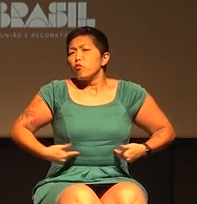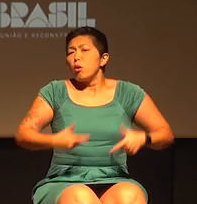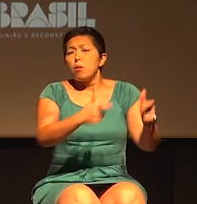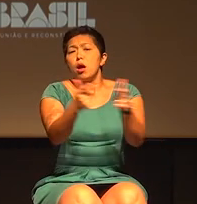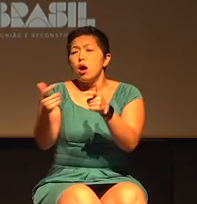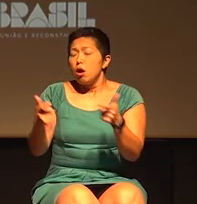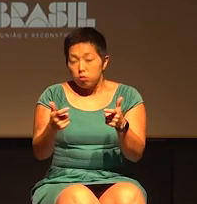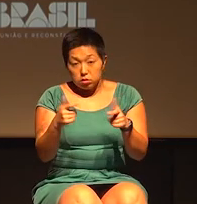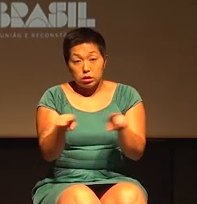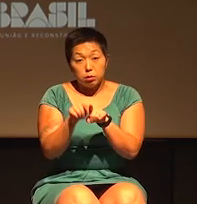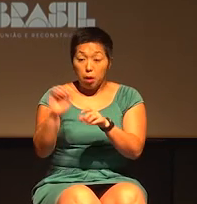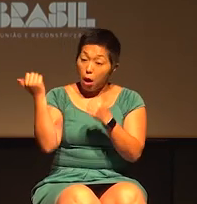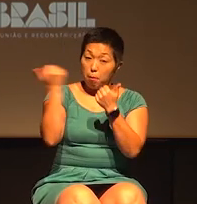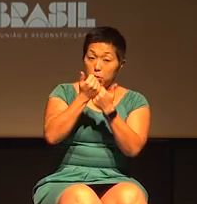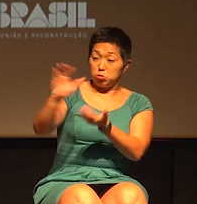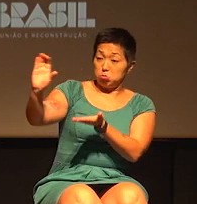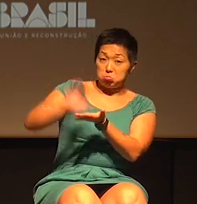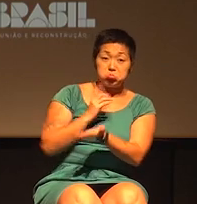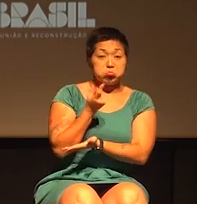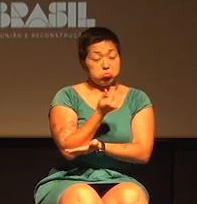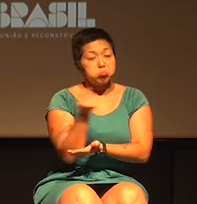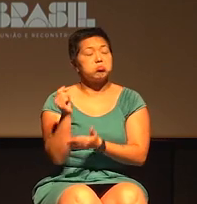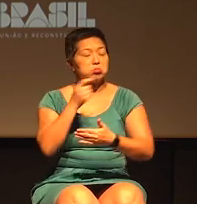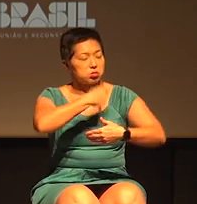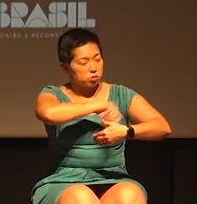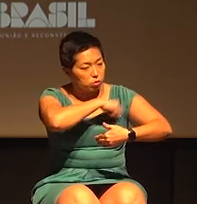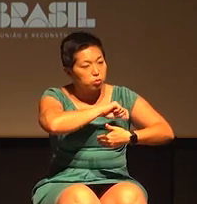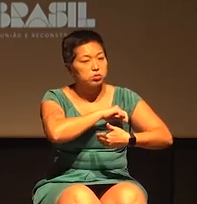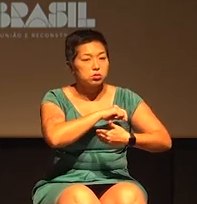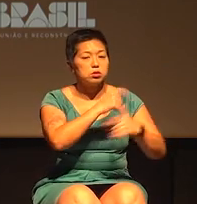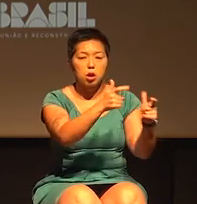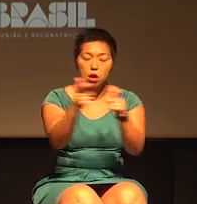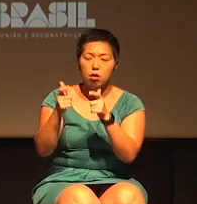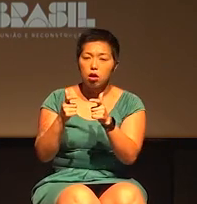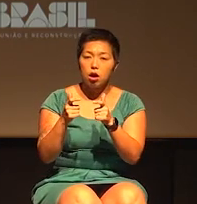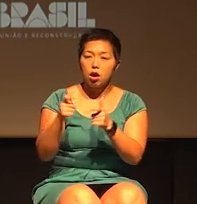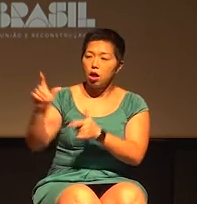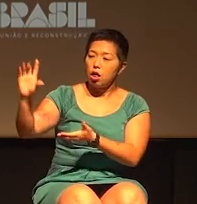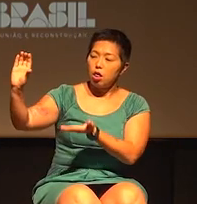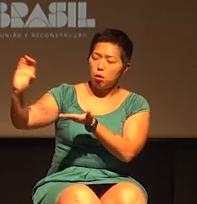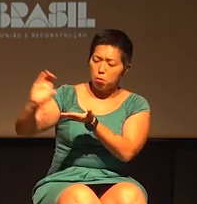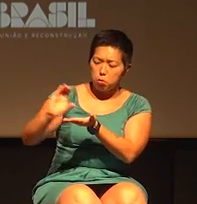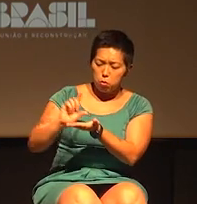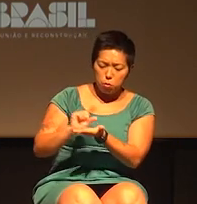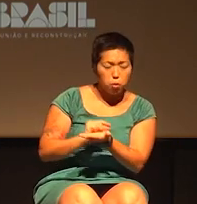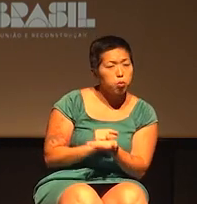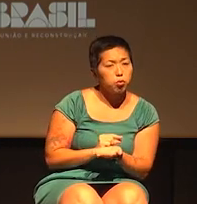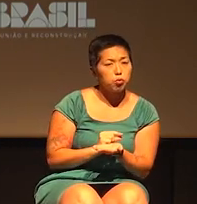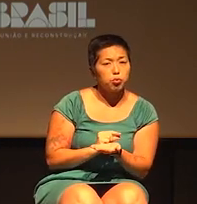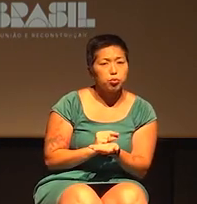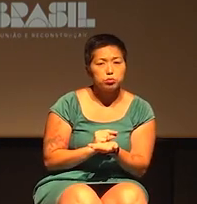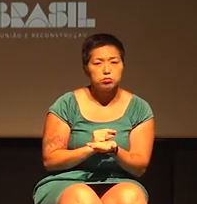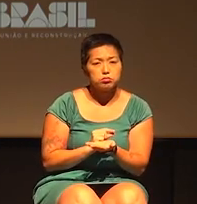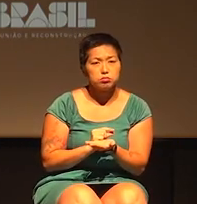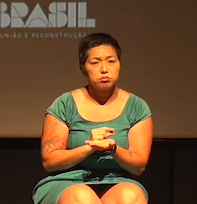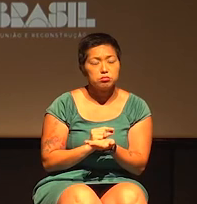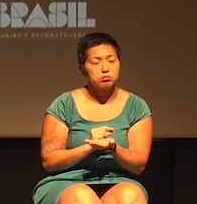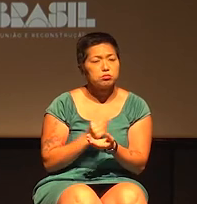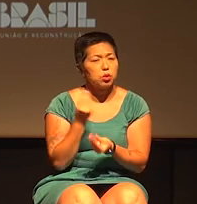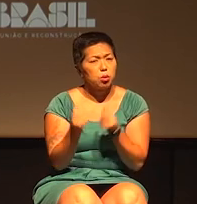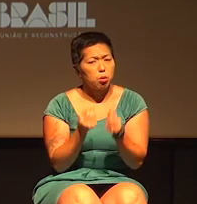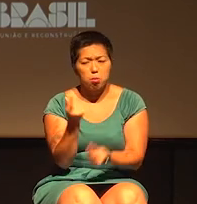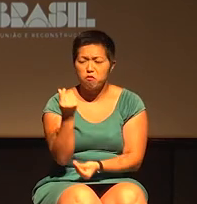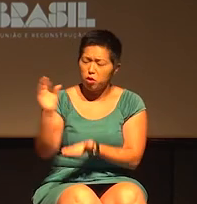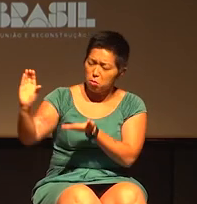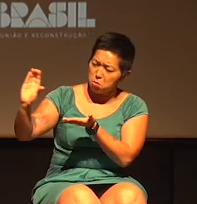apoiadores assim da das cozinhas de todos os locais as doações começaram a cair muito muito então